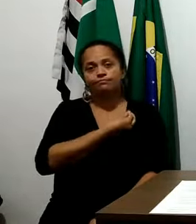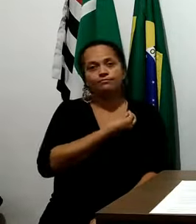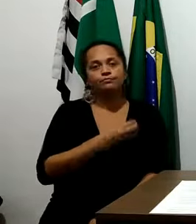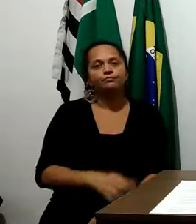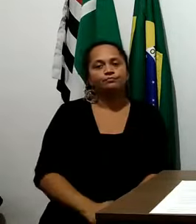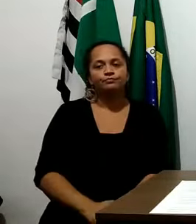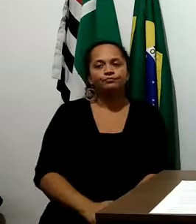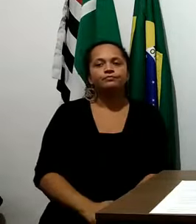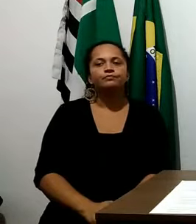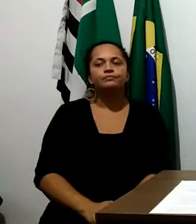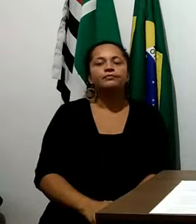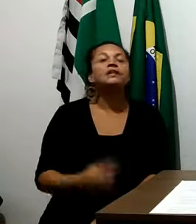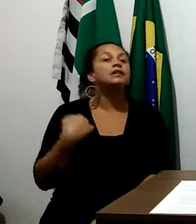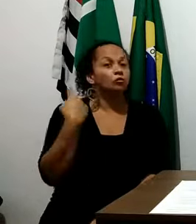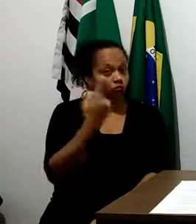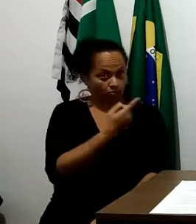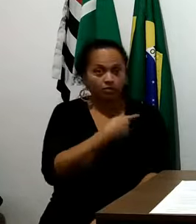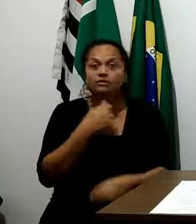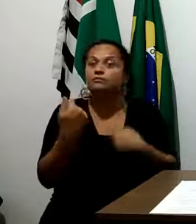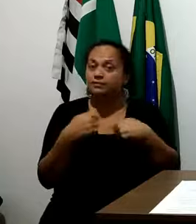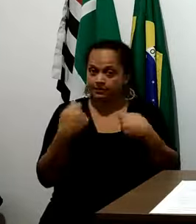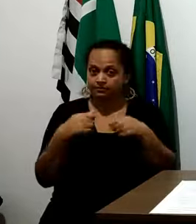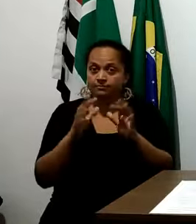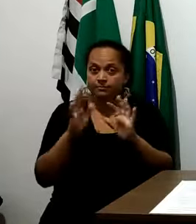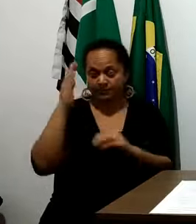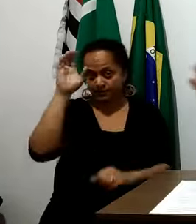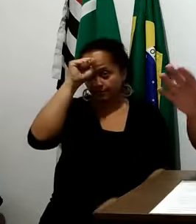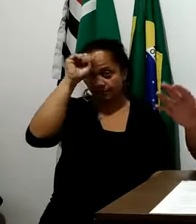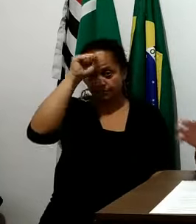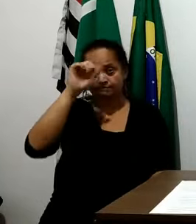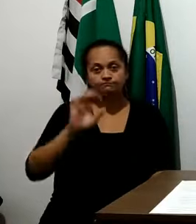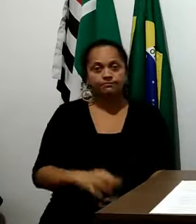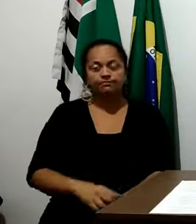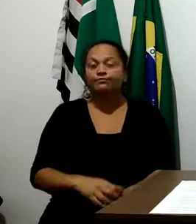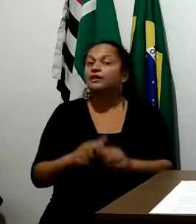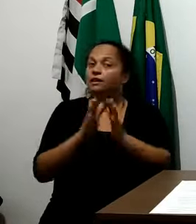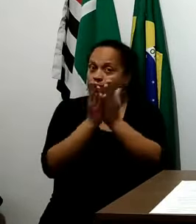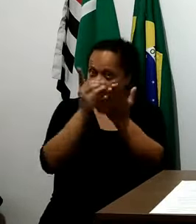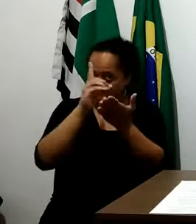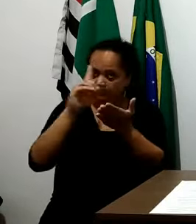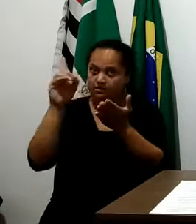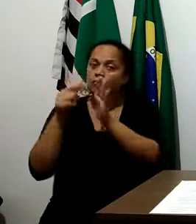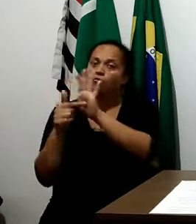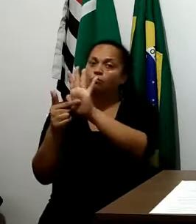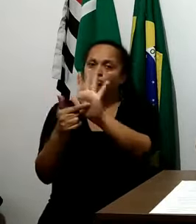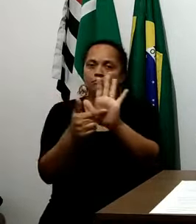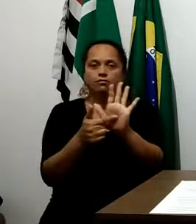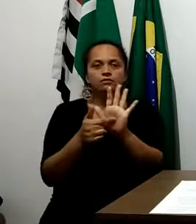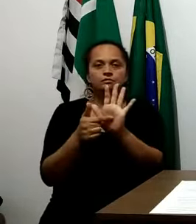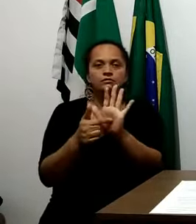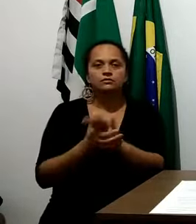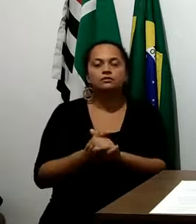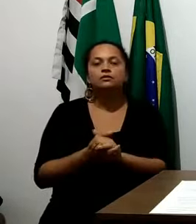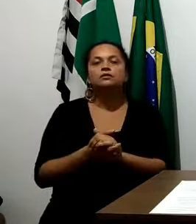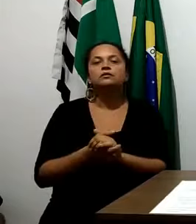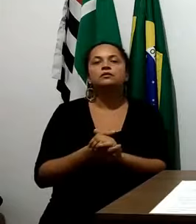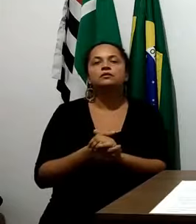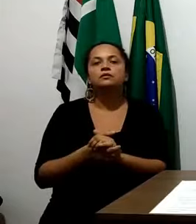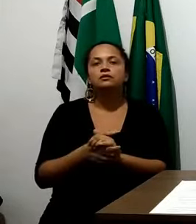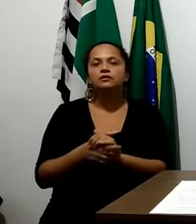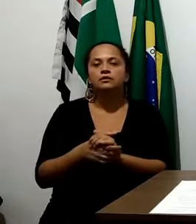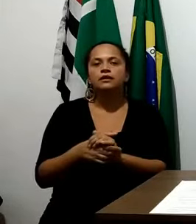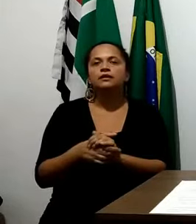Então nós temos que nos colocar na brecha. E na Bíblia tem vários textos que comprova